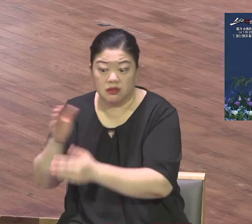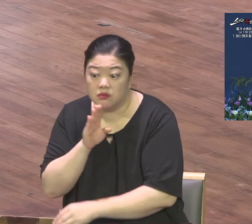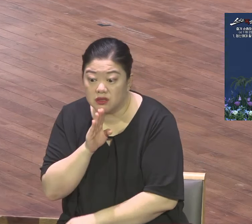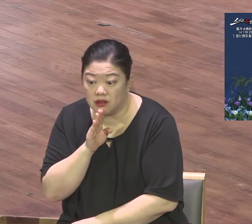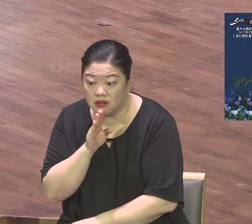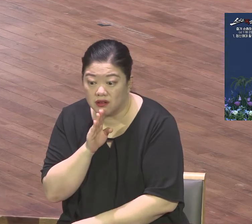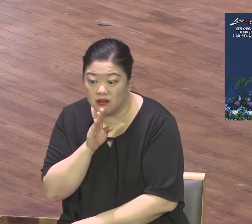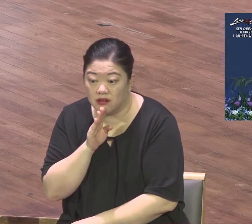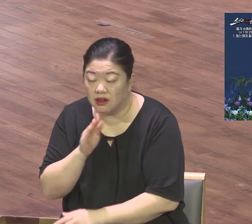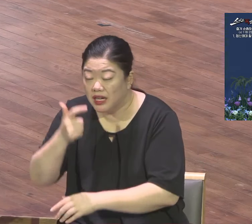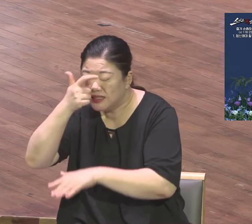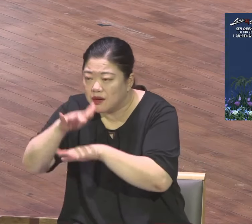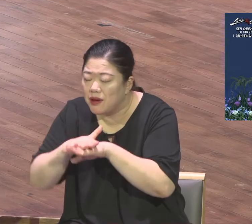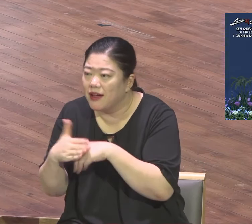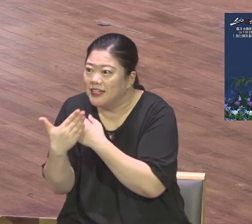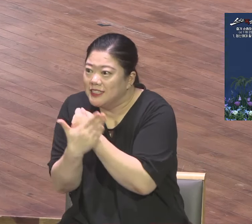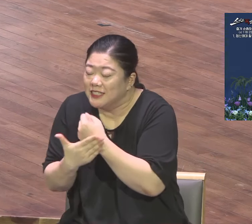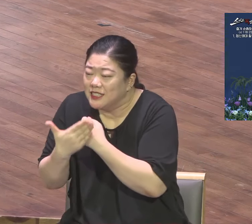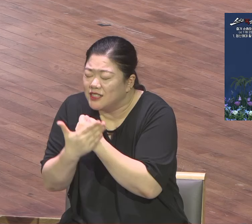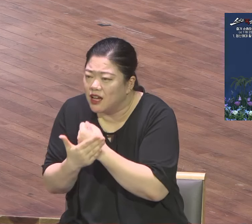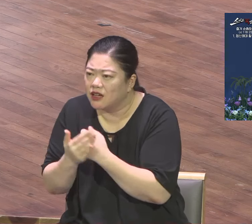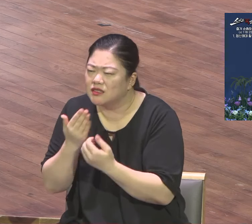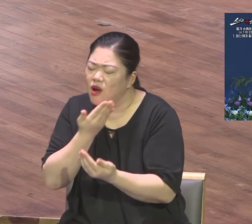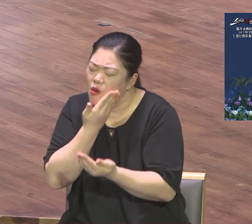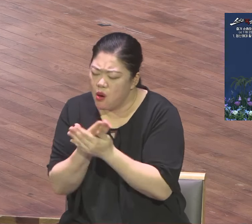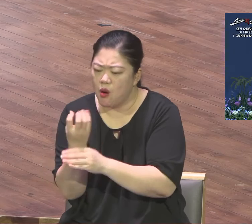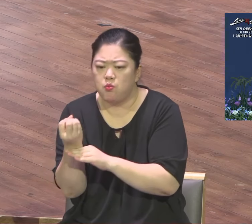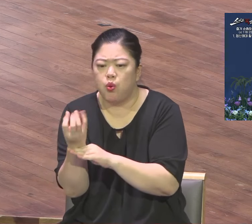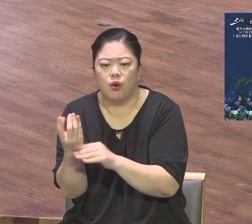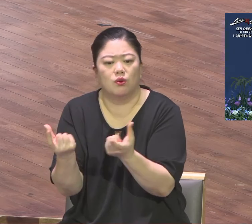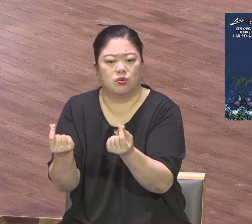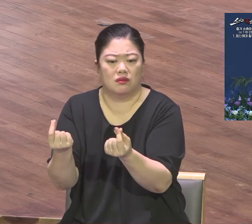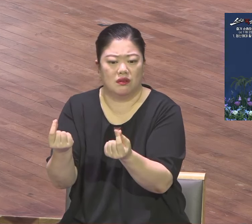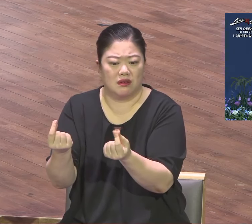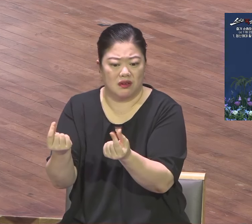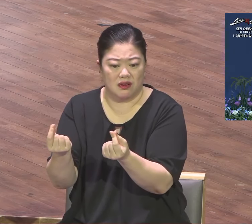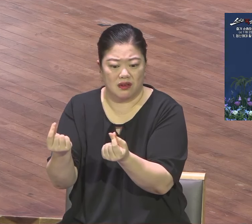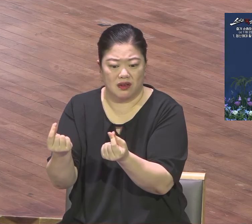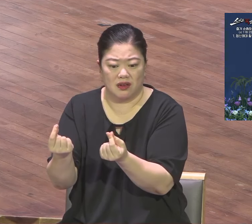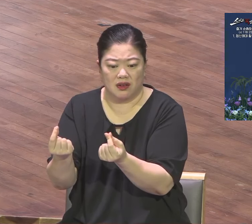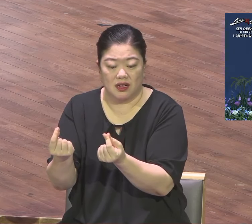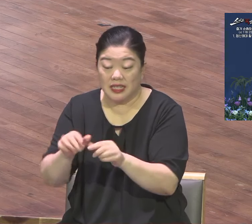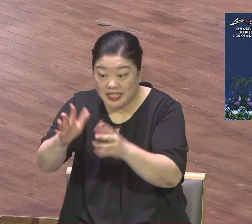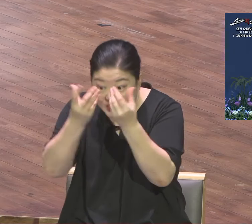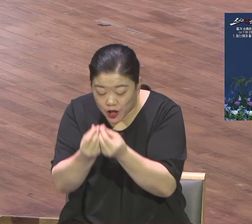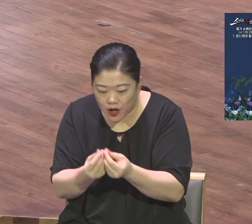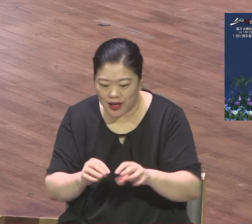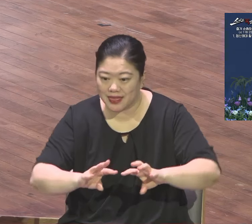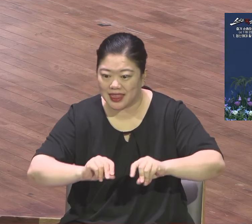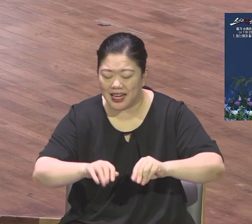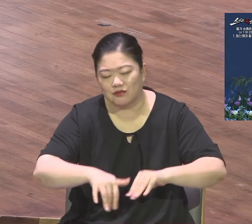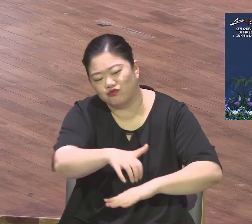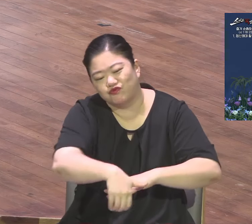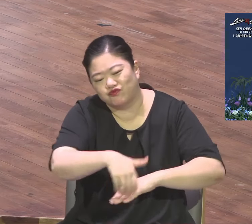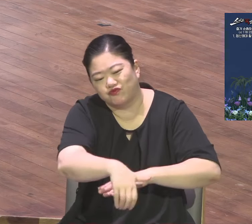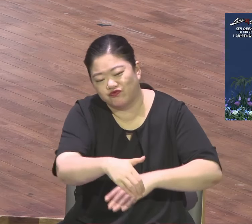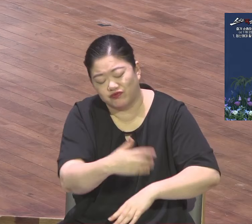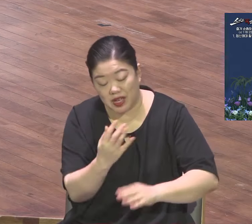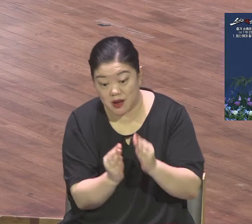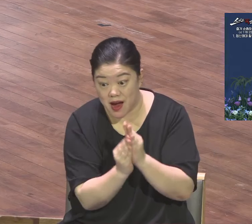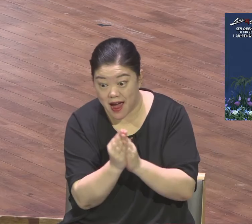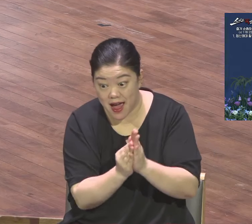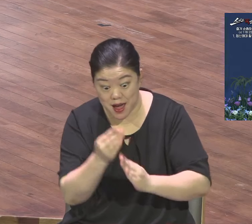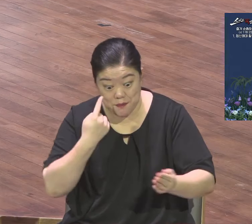보화, 이 체험을 하면서 예배 드릴 때마다 내가 보화를 캐서 간다라는 그런